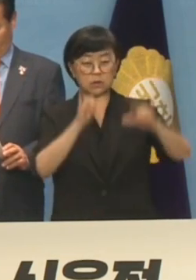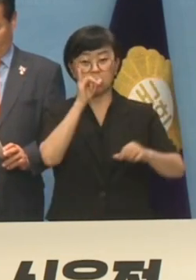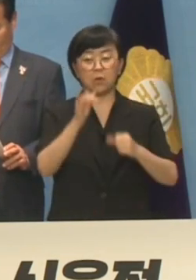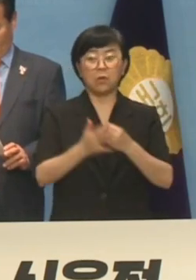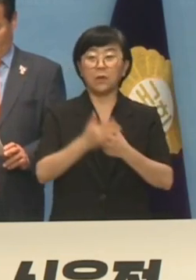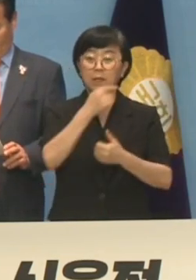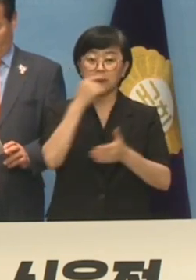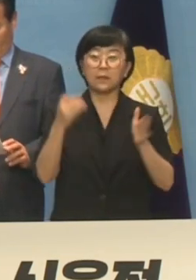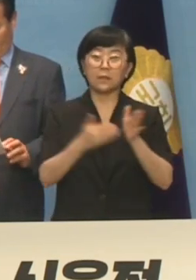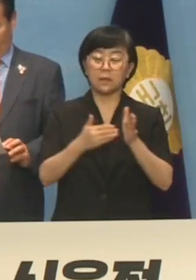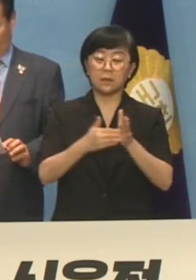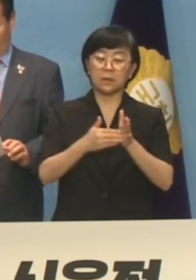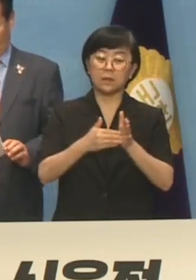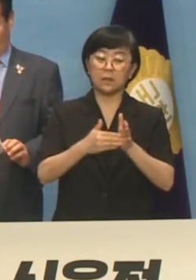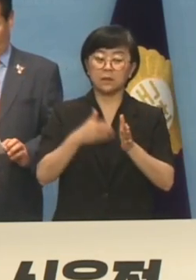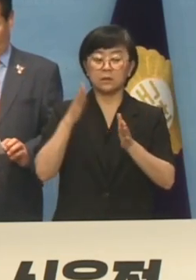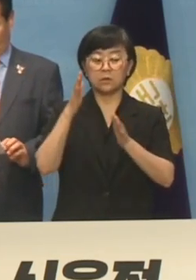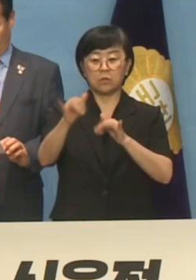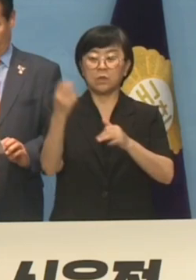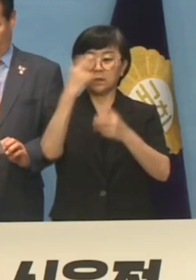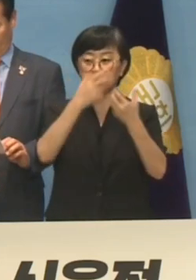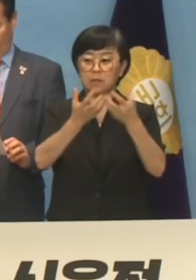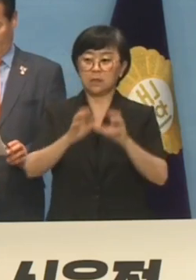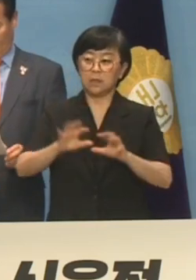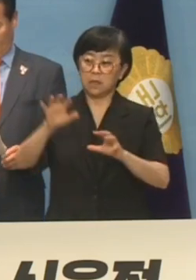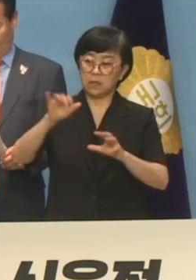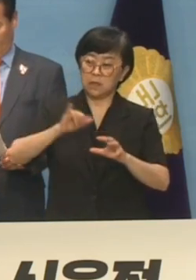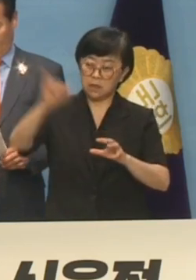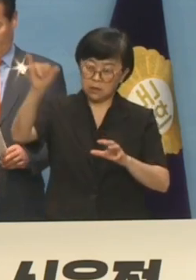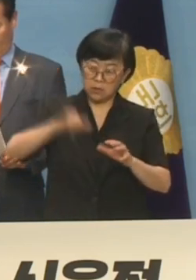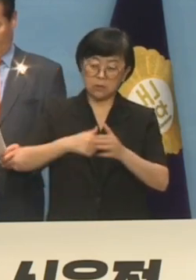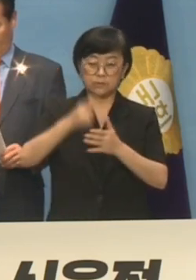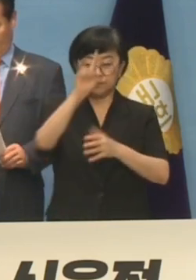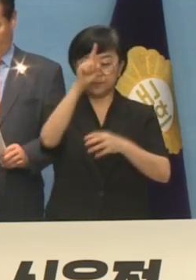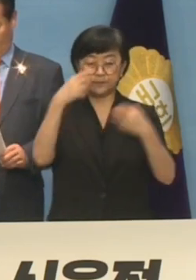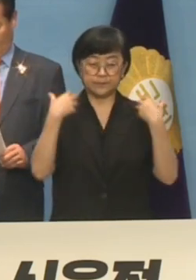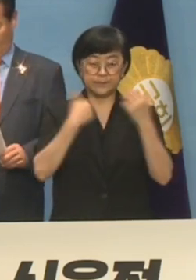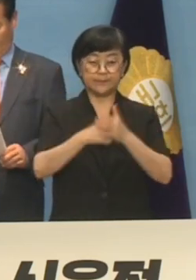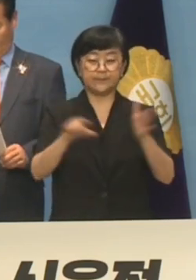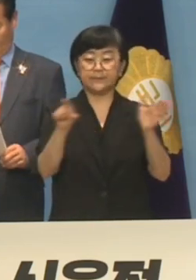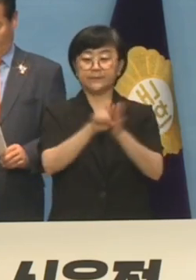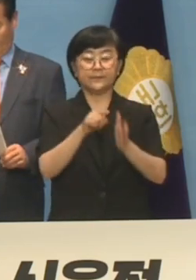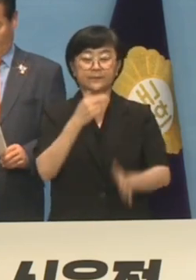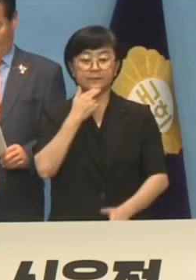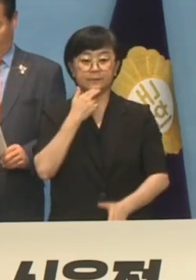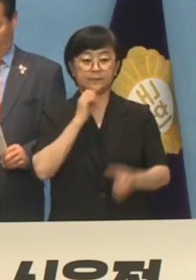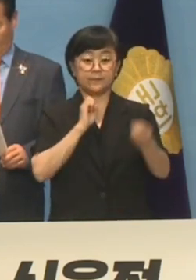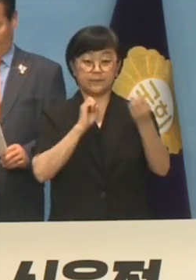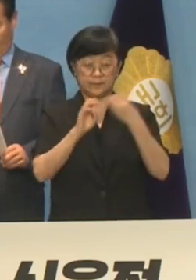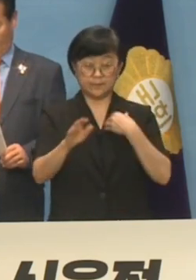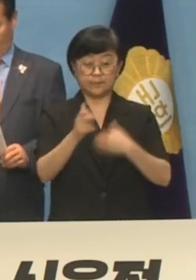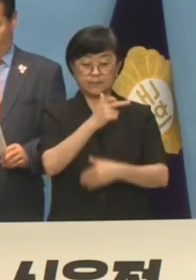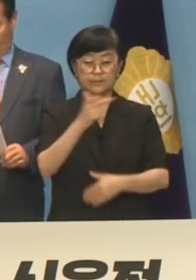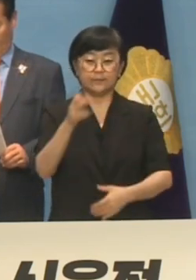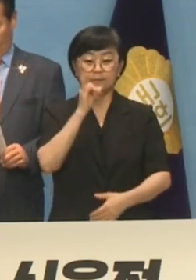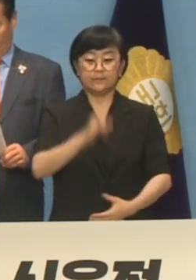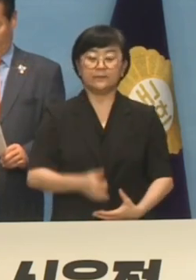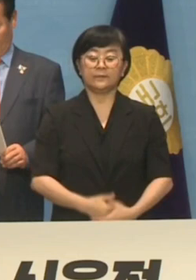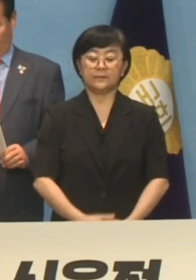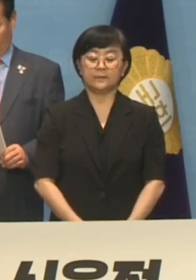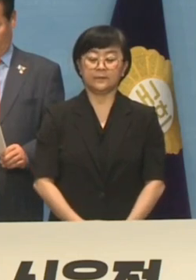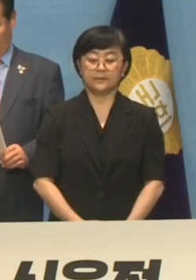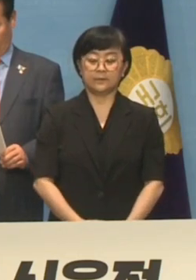것으로 확인되었으며 전문가 시찰단 등의 정부 대응조차 신뢰하지 않는다는 응답이 크게 높은